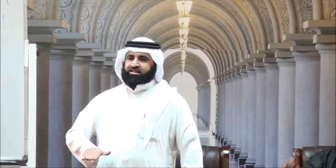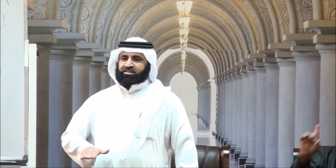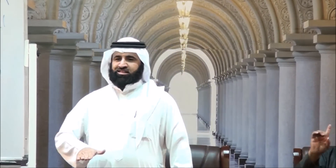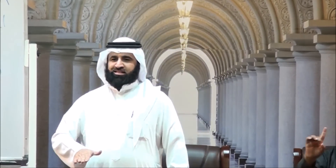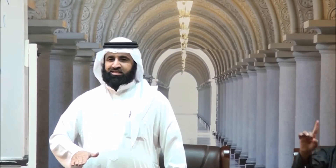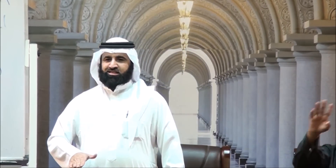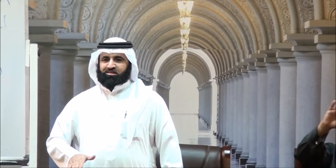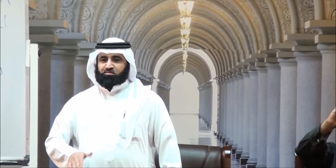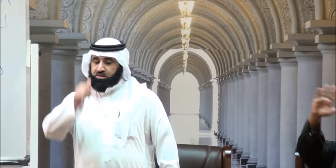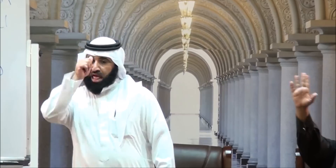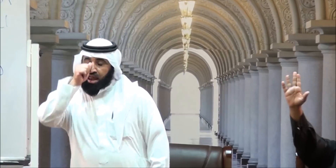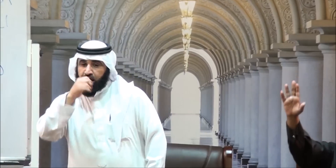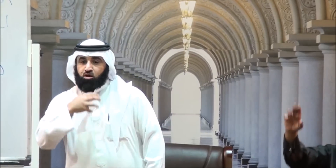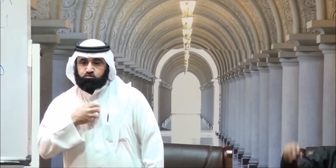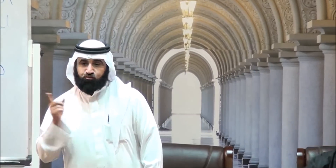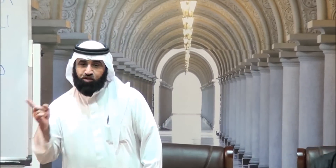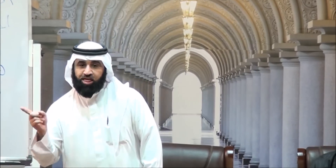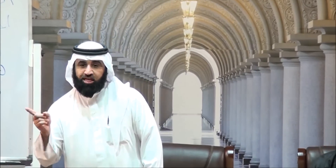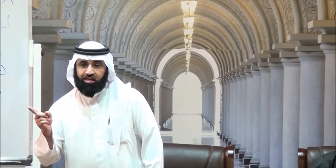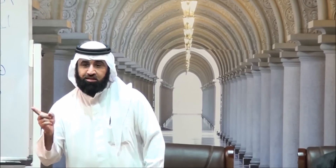لكن كان أسعد إنسان